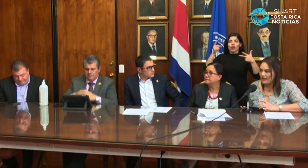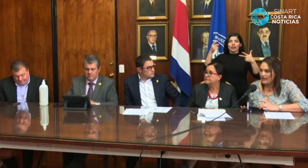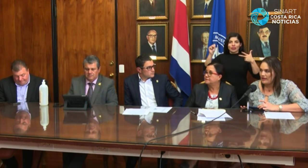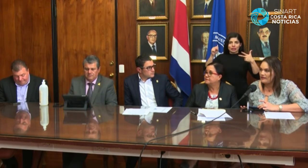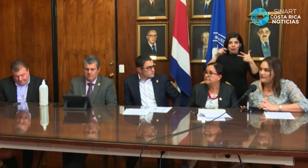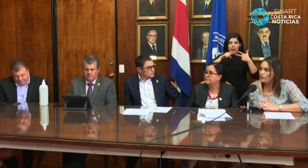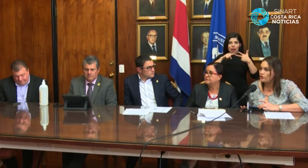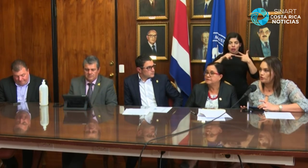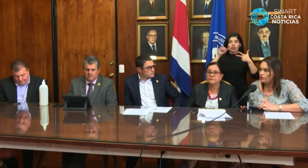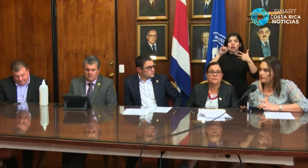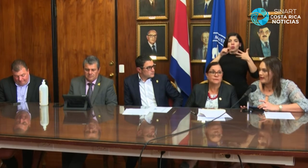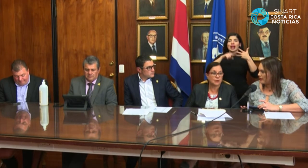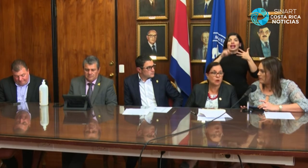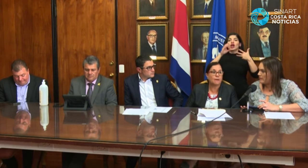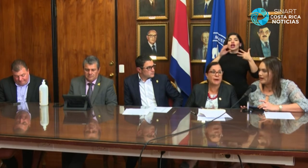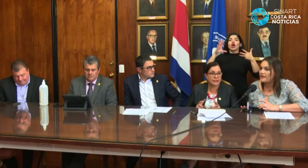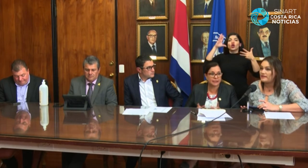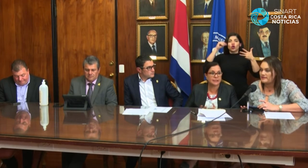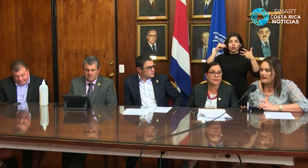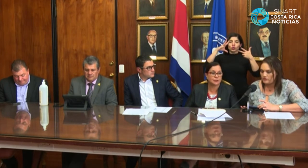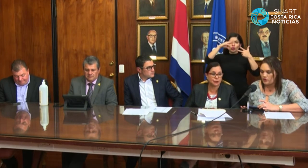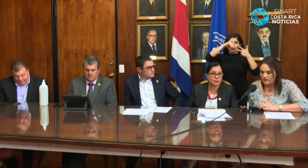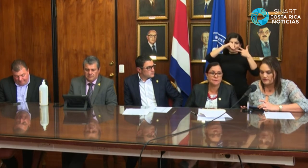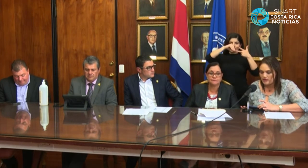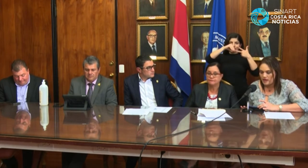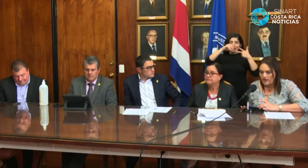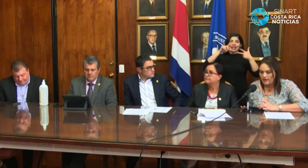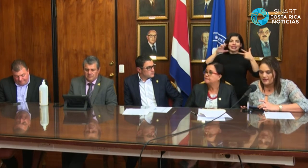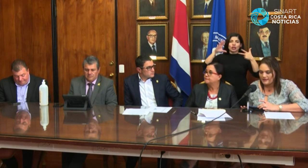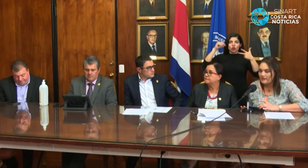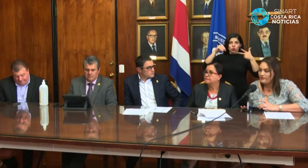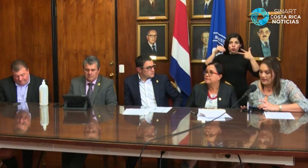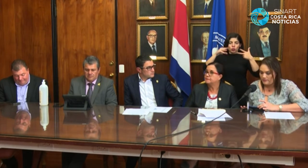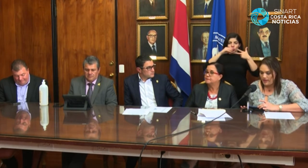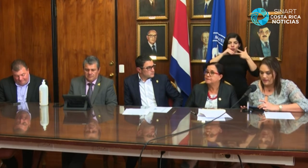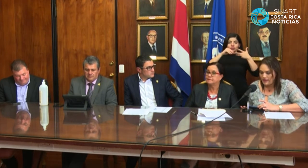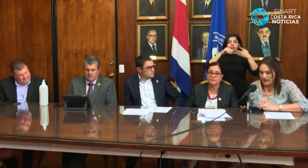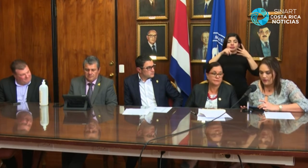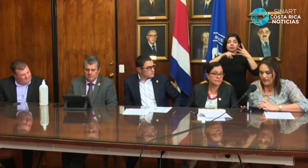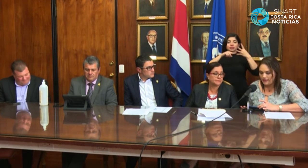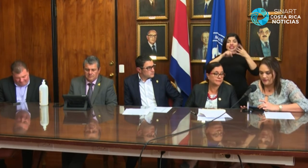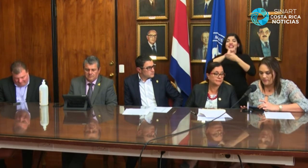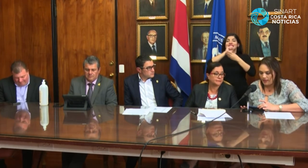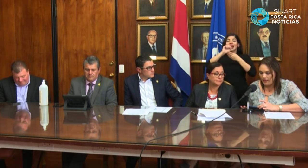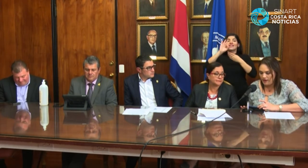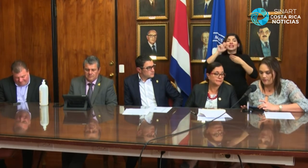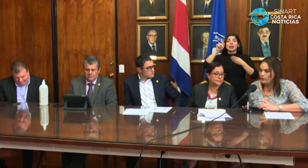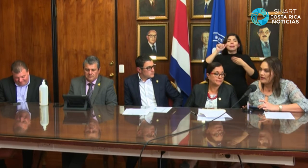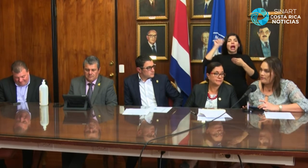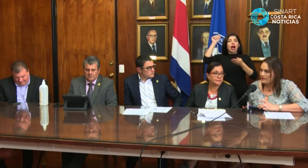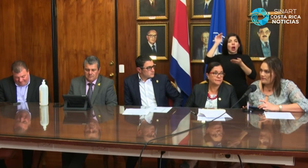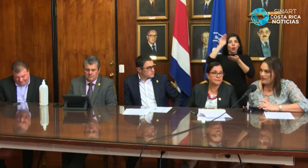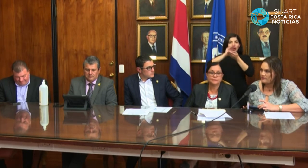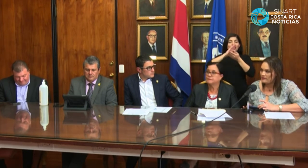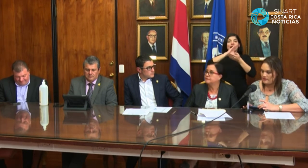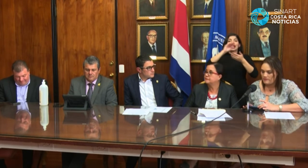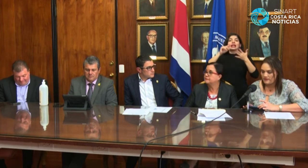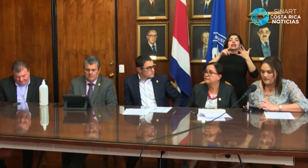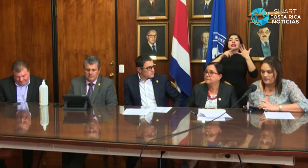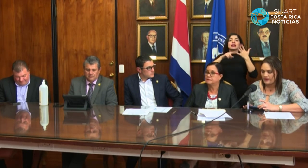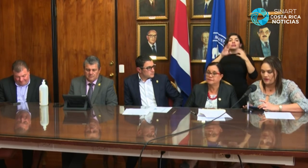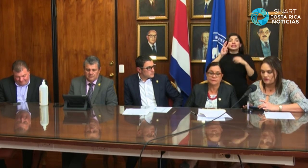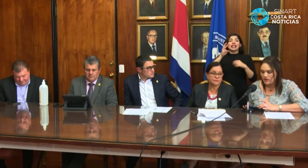igual que el Liceo Nocturno, que ahí comparten instalaciones, el San Felipe de Alajuelita y la República de Panamá, que